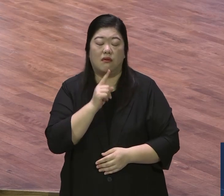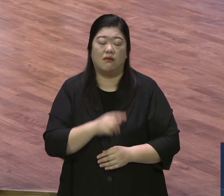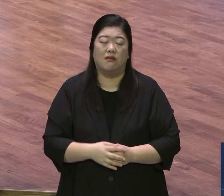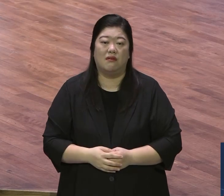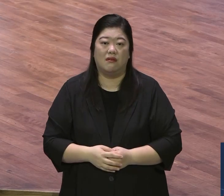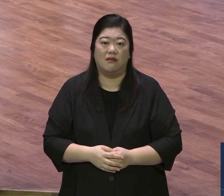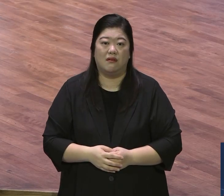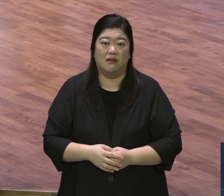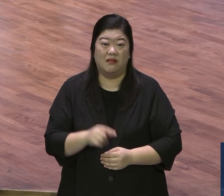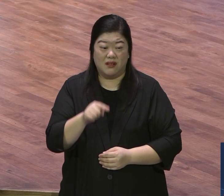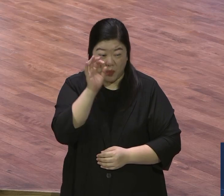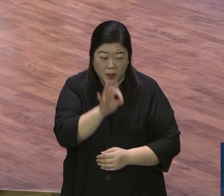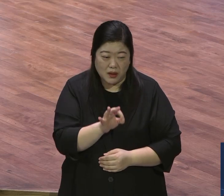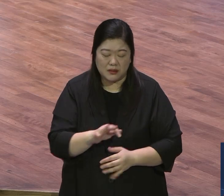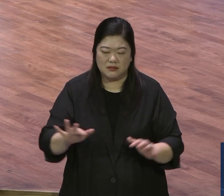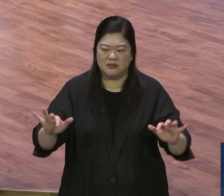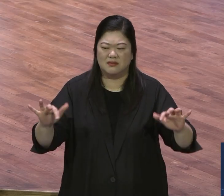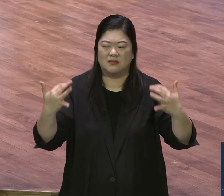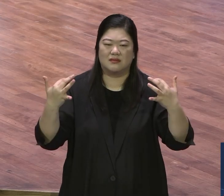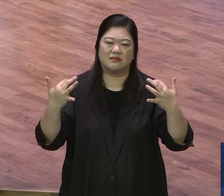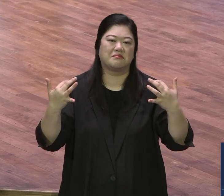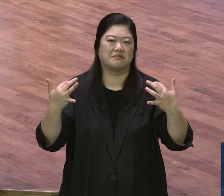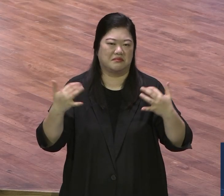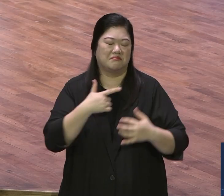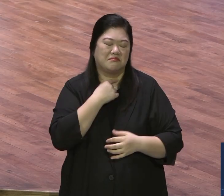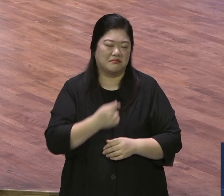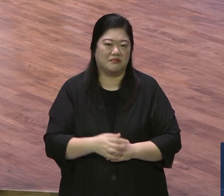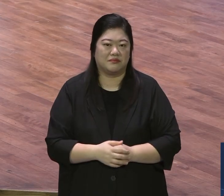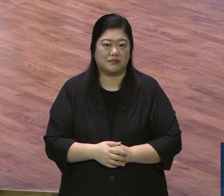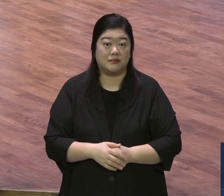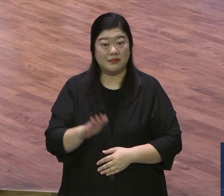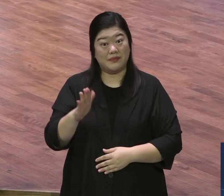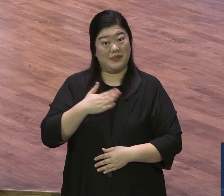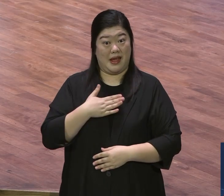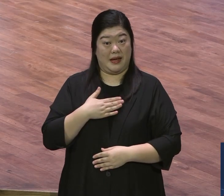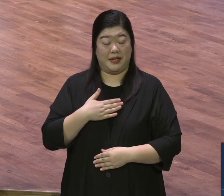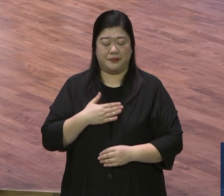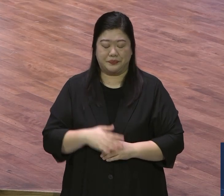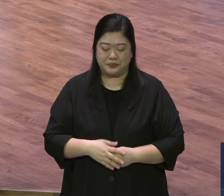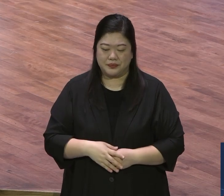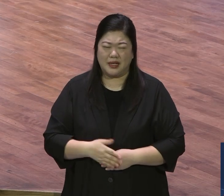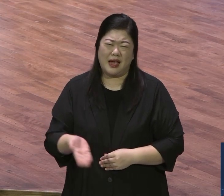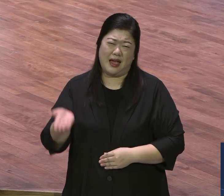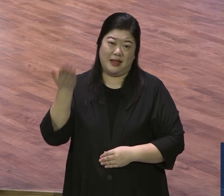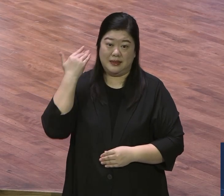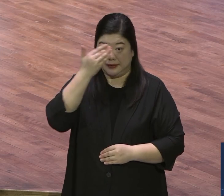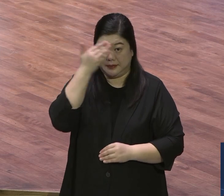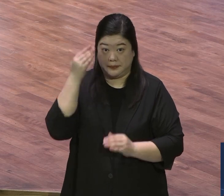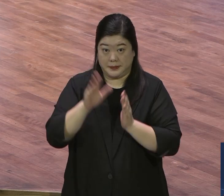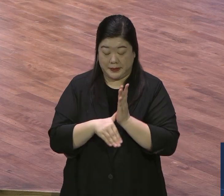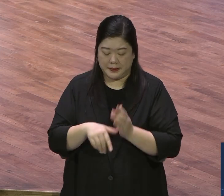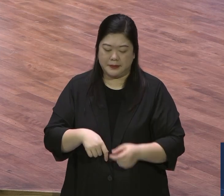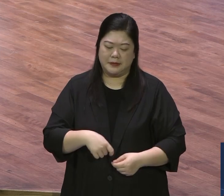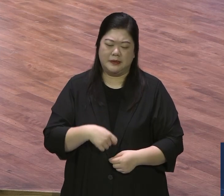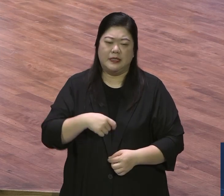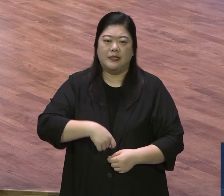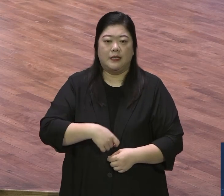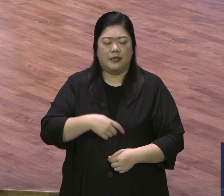사실 저도 검식이라고 하면 할 말 많은 사람이 과거에 검식이